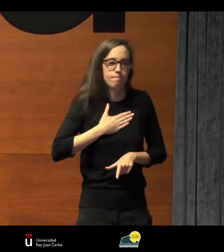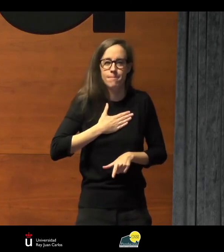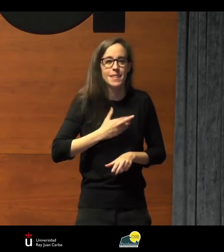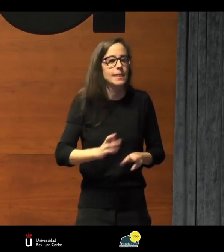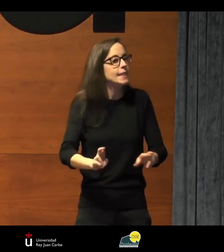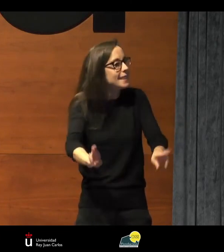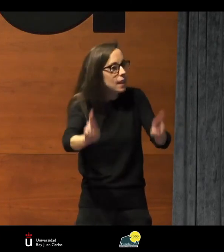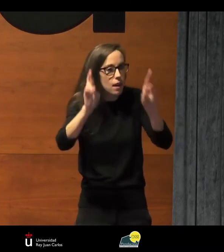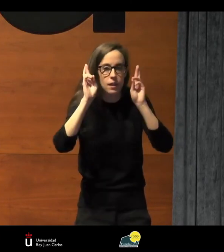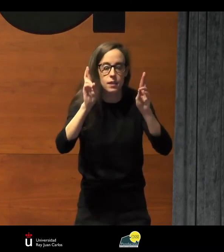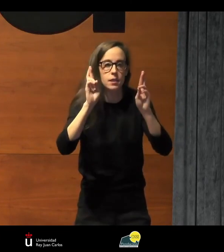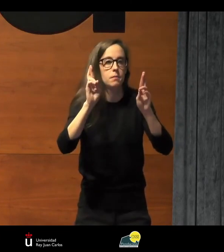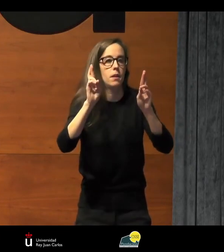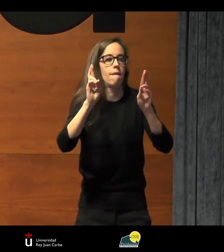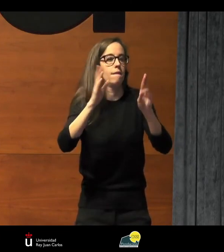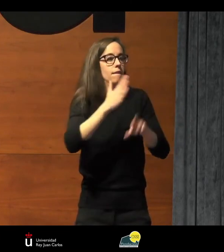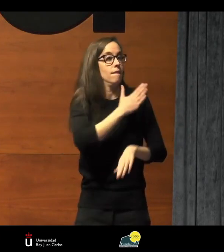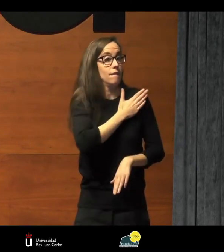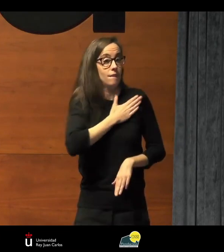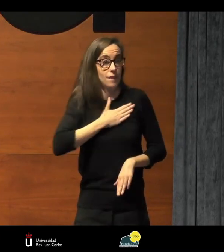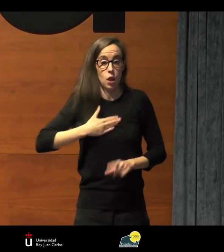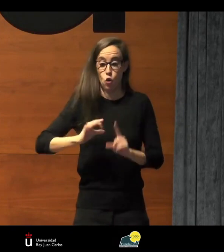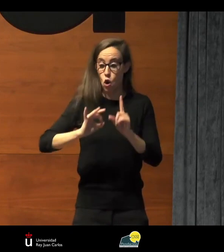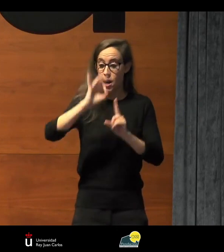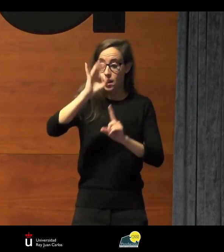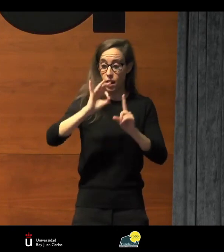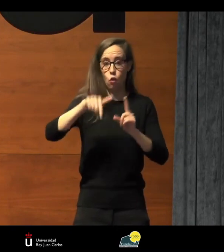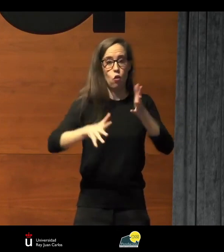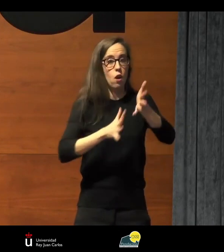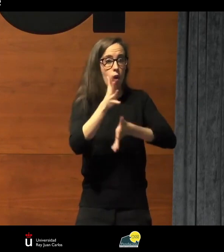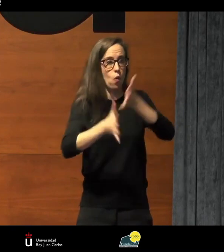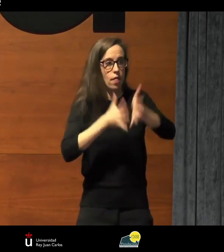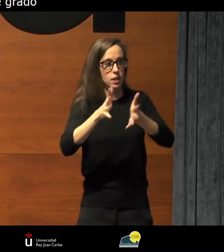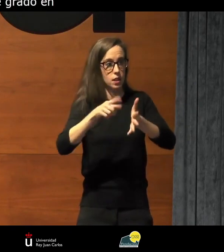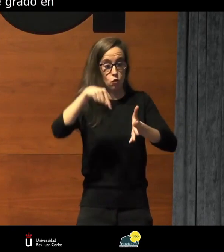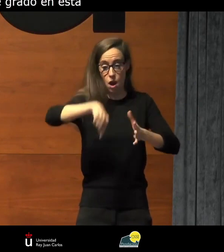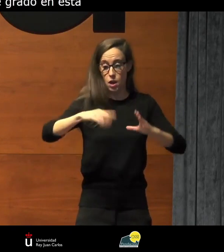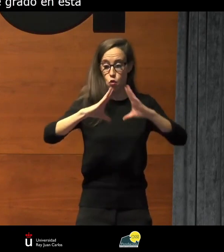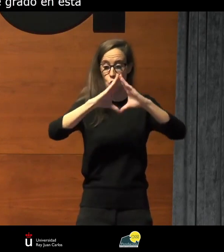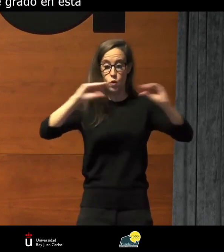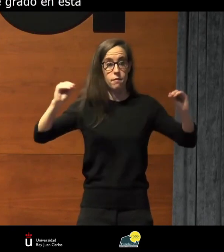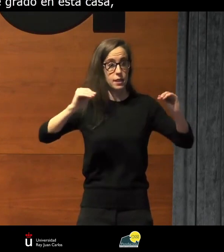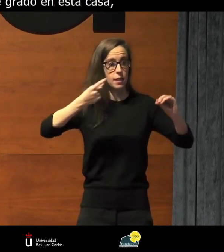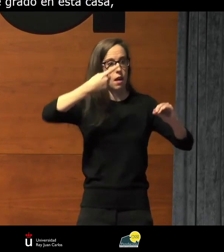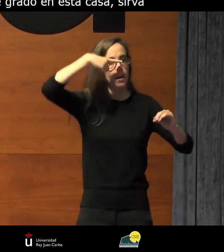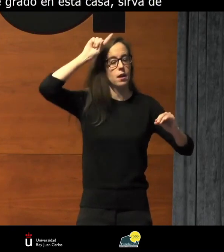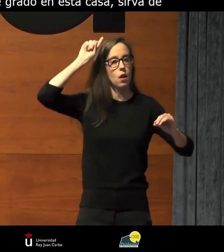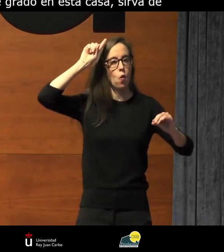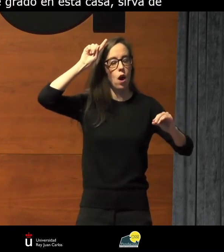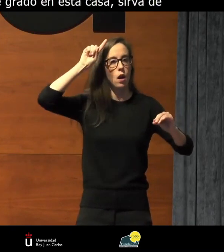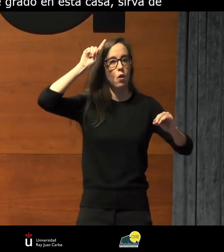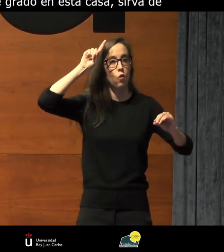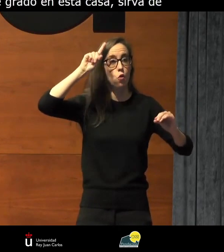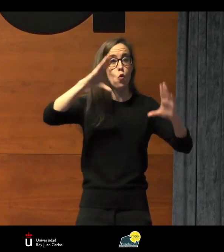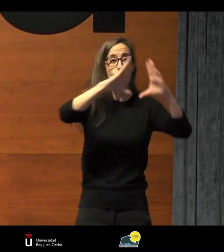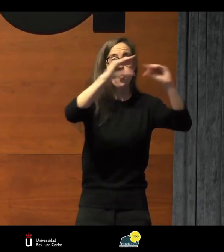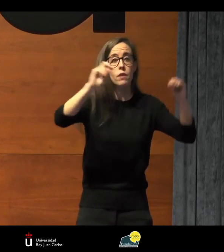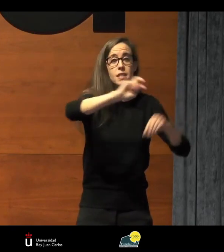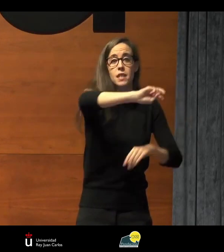que este grado en esta casa sirva de inspiración y ejemplo para